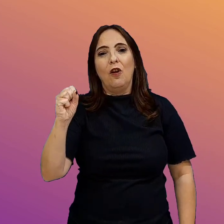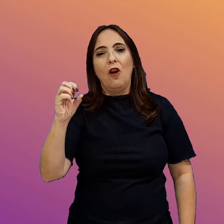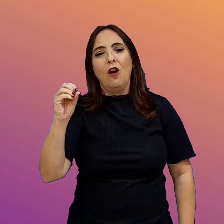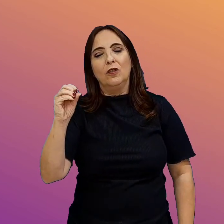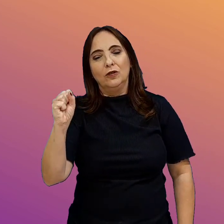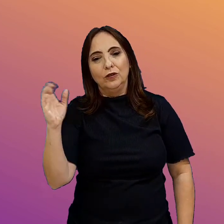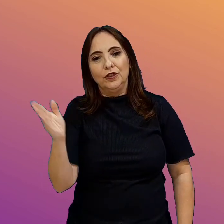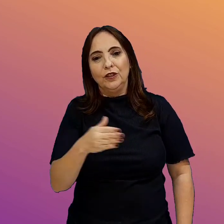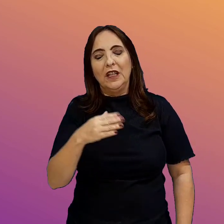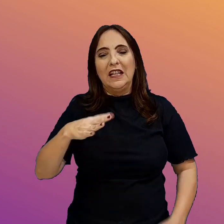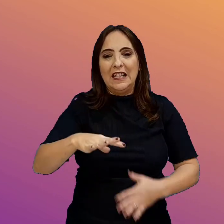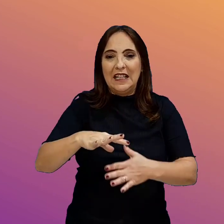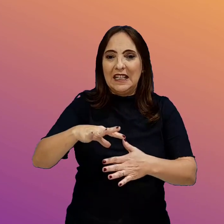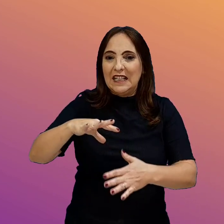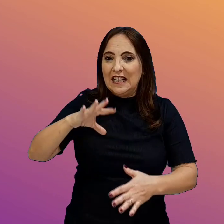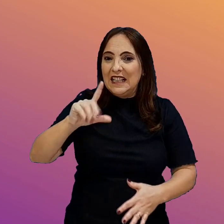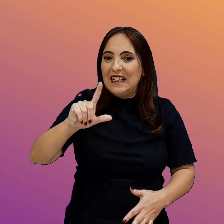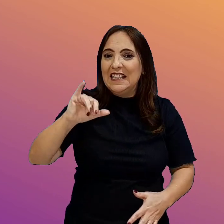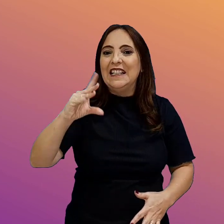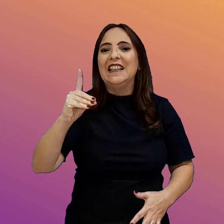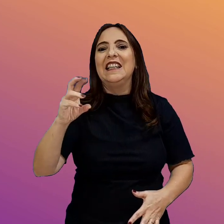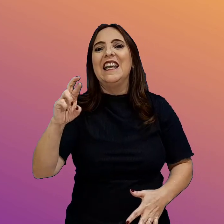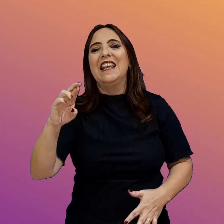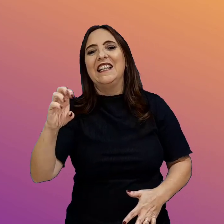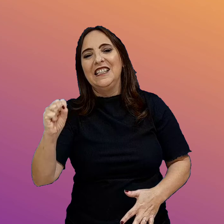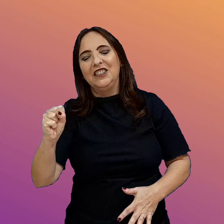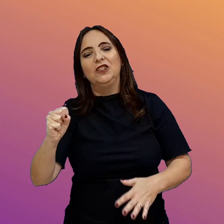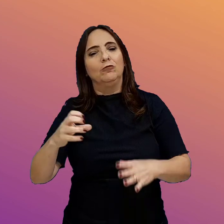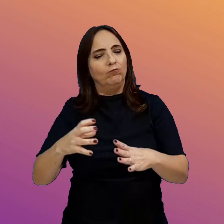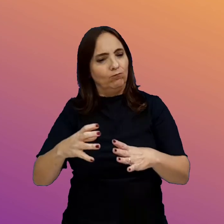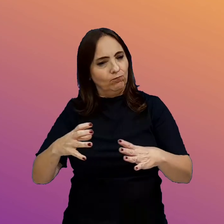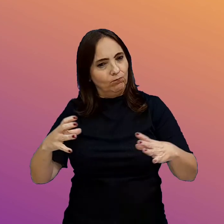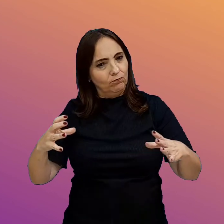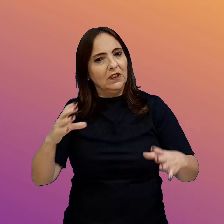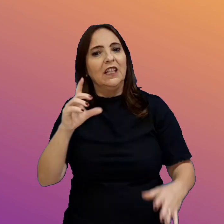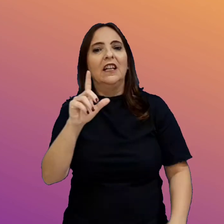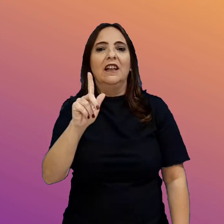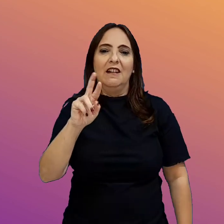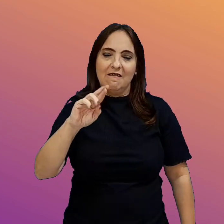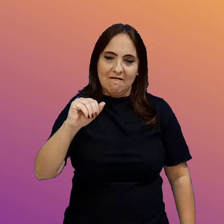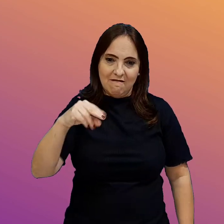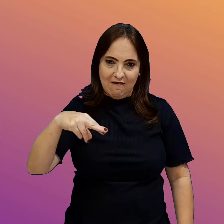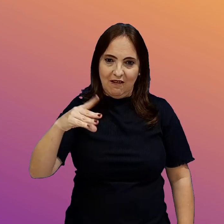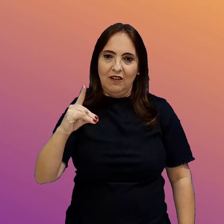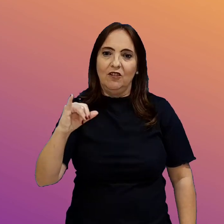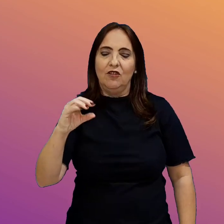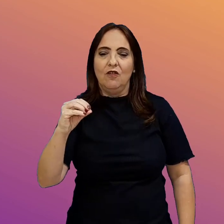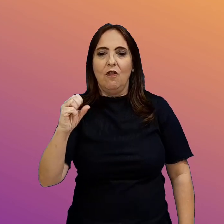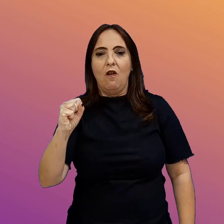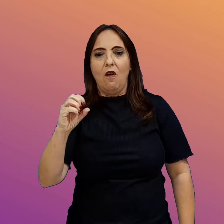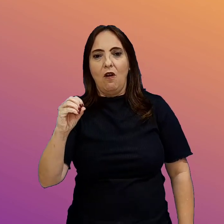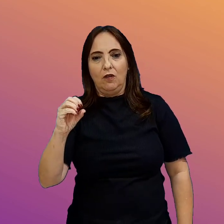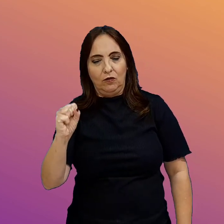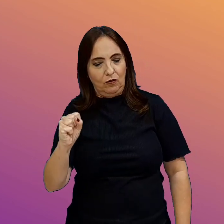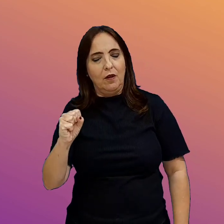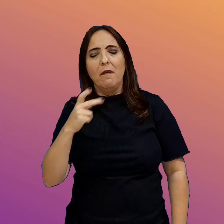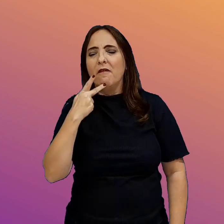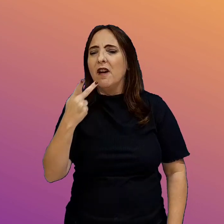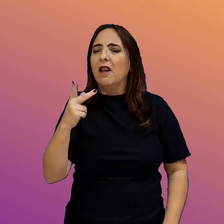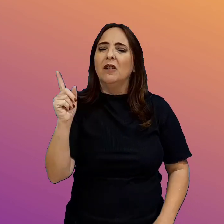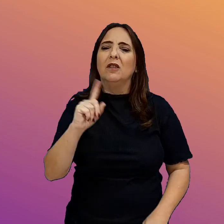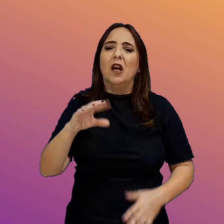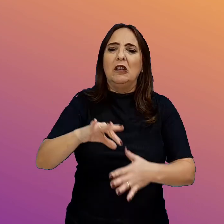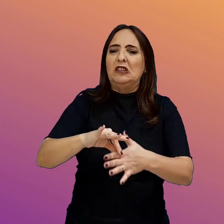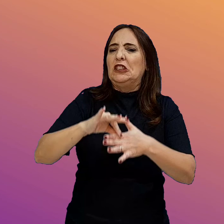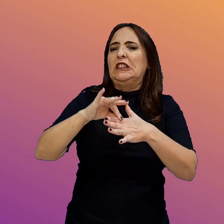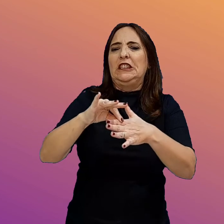esse livro fala sobre nós treinarmos nossos filhos para serem líderes. E ele não está falando aqui de líderes